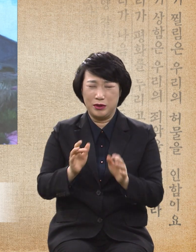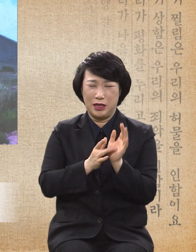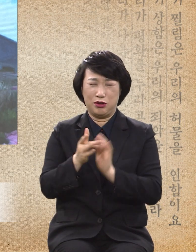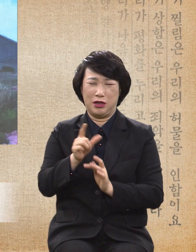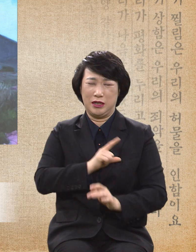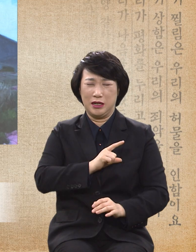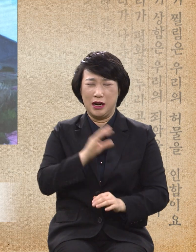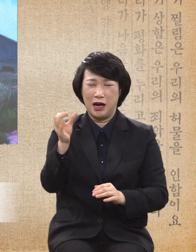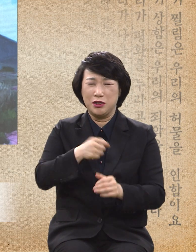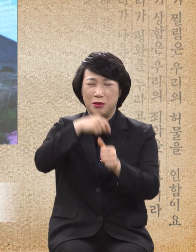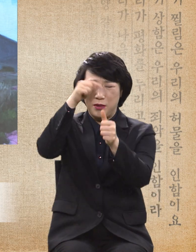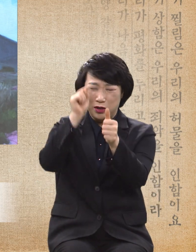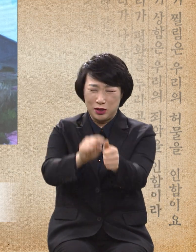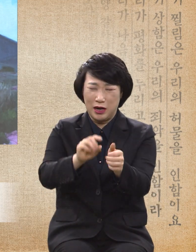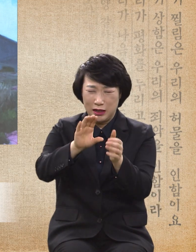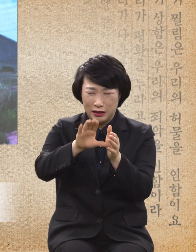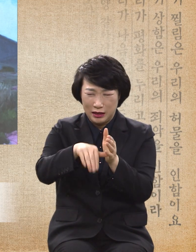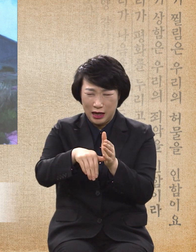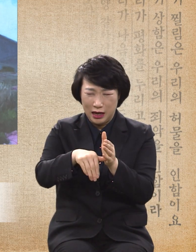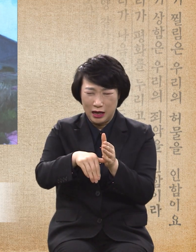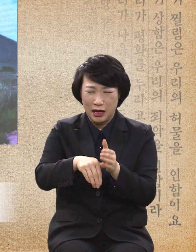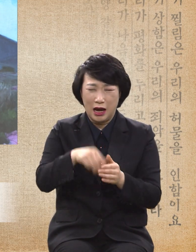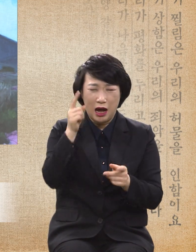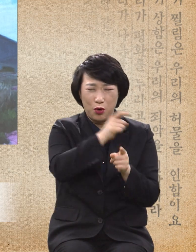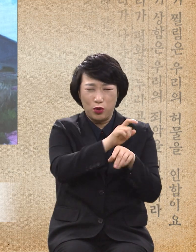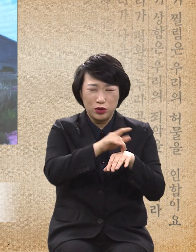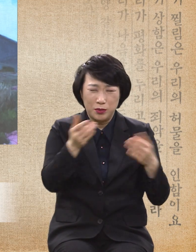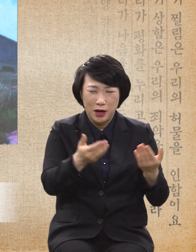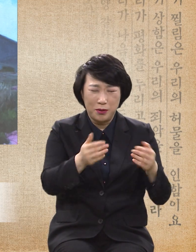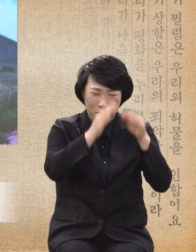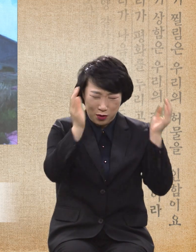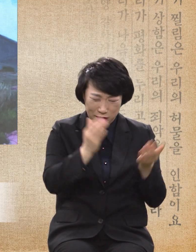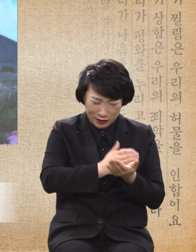이름을 명령할 때 악한 원수는 다